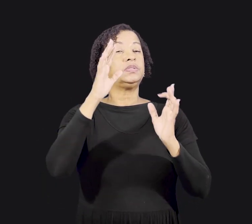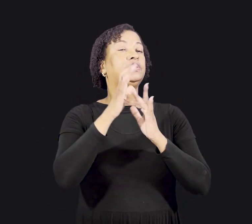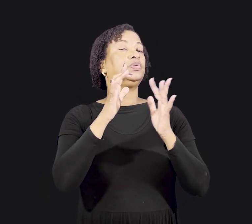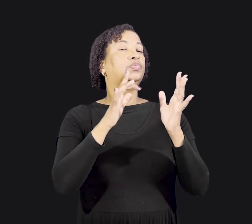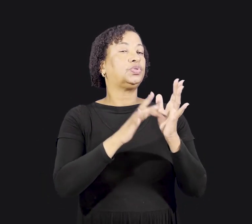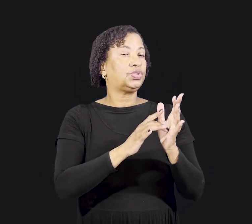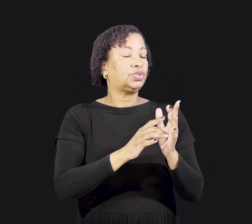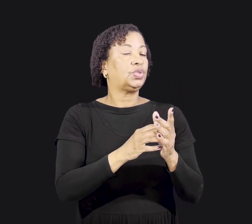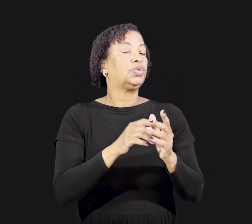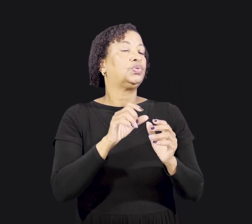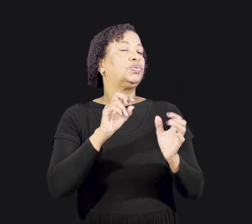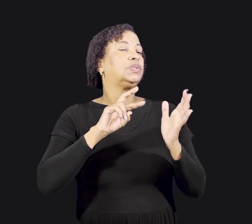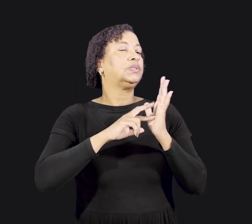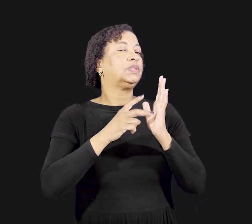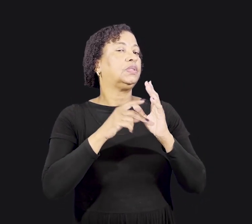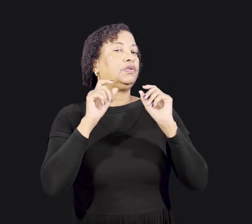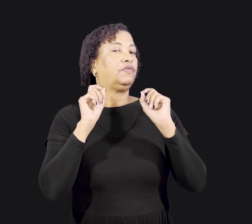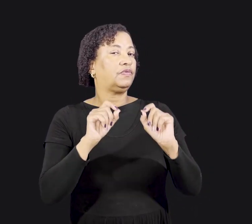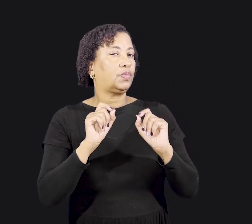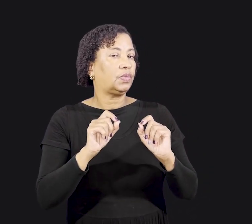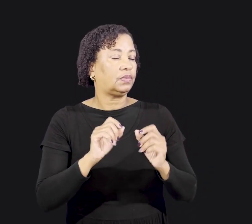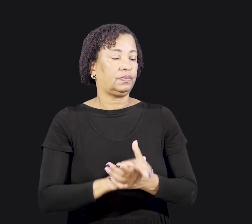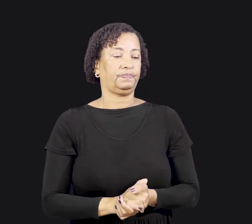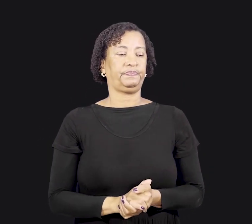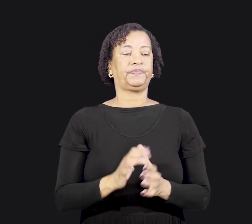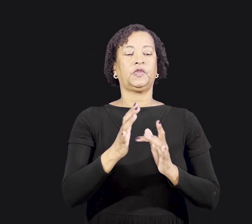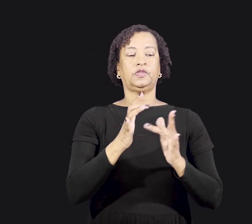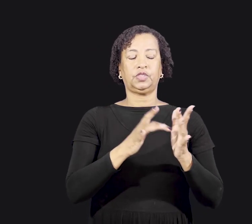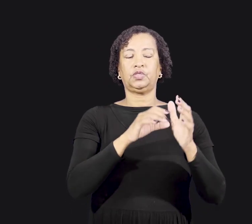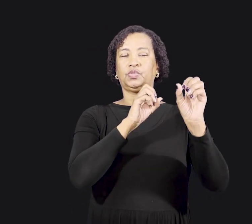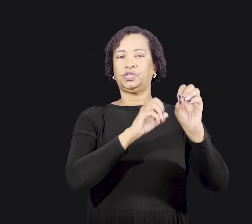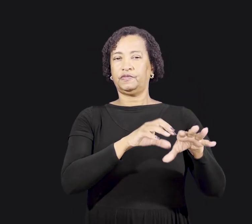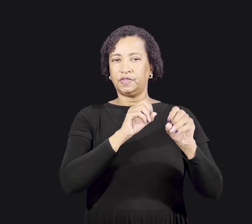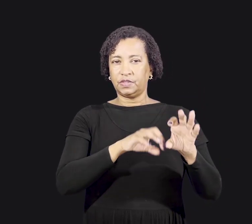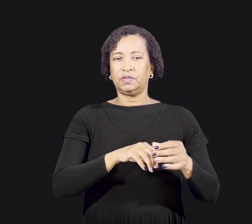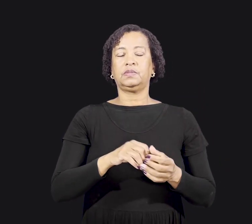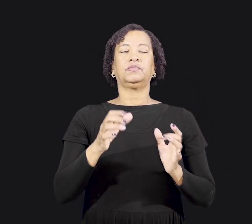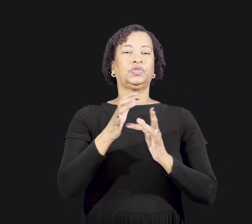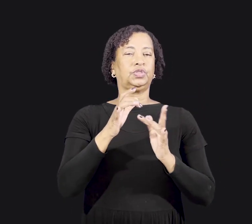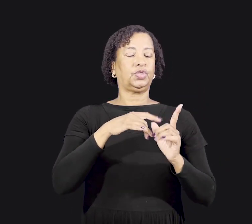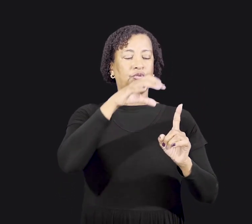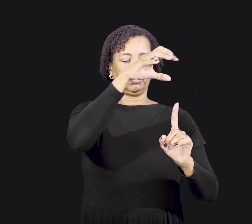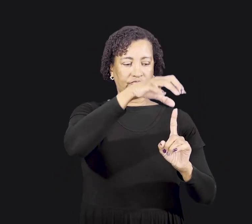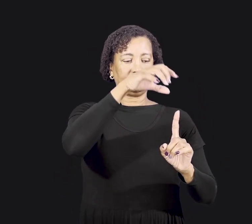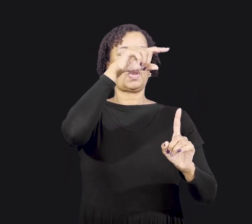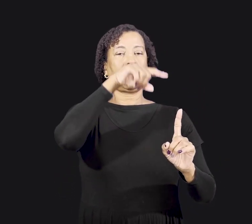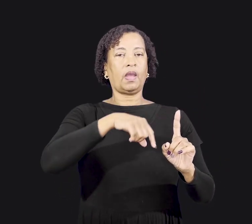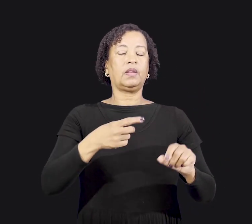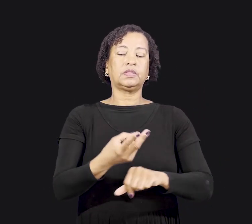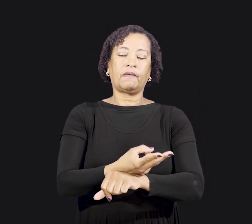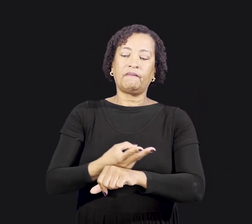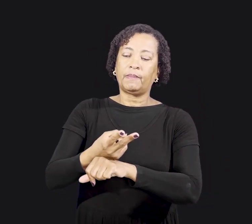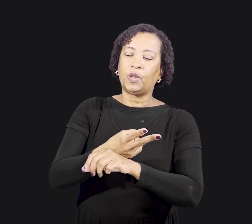tesouro escondido no campo e da pérola perfeita? Jesus estava ensinando que ele era o rei em busca do seu povo, que com